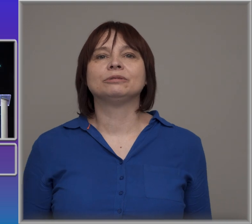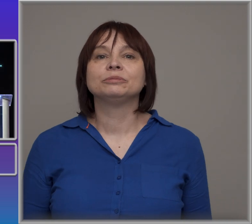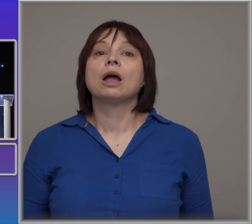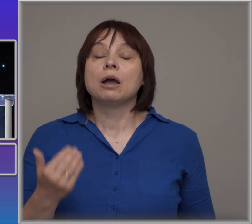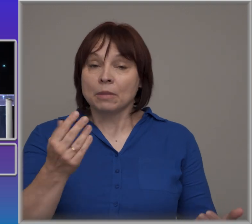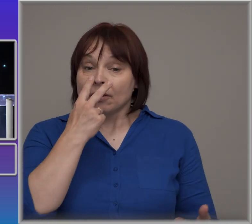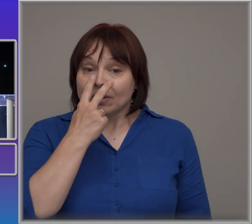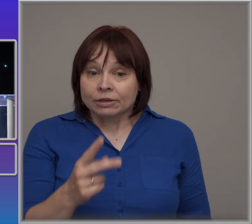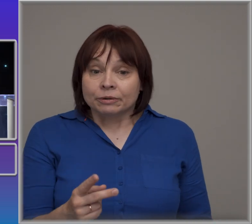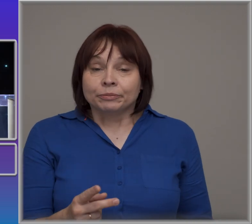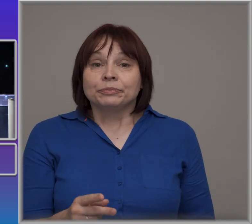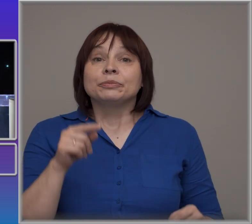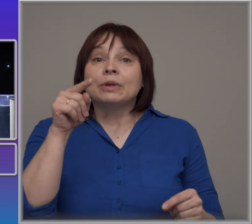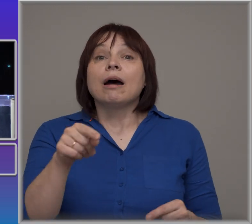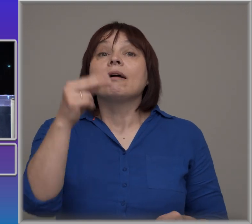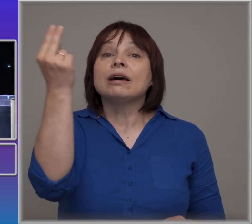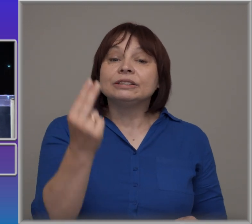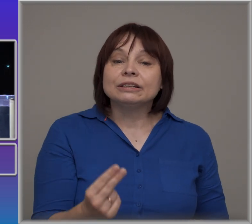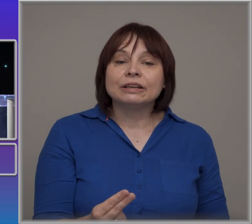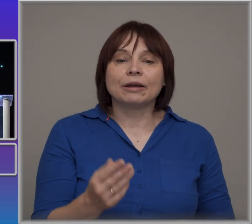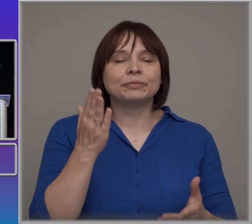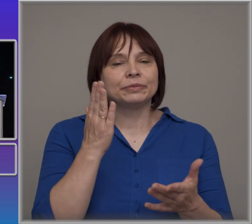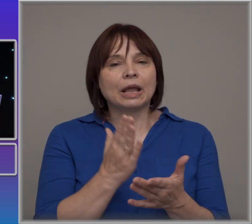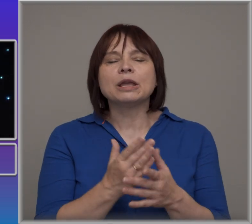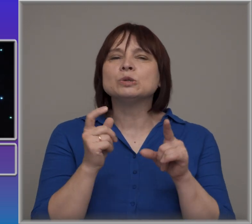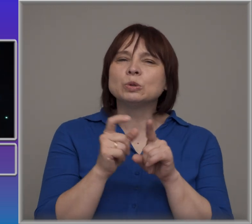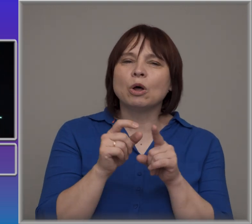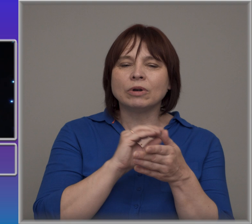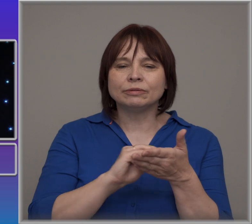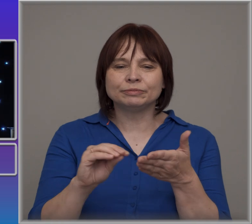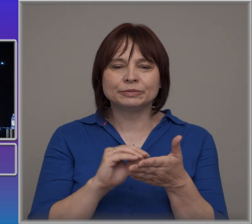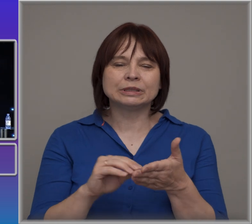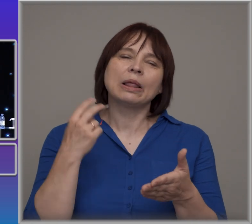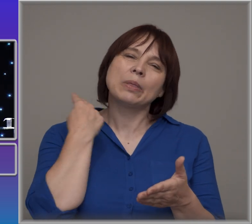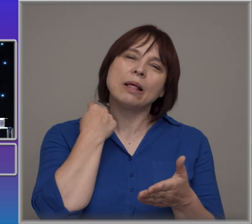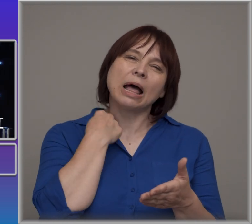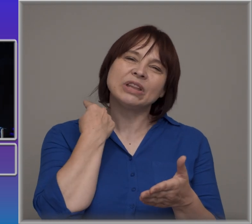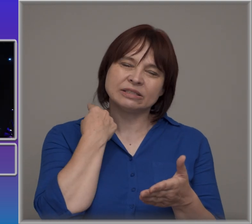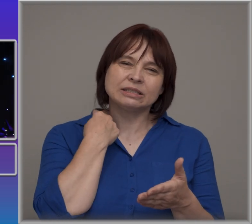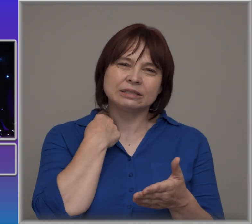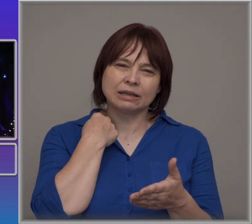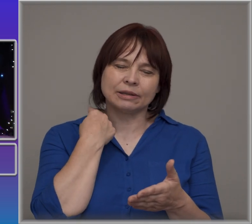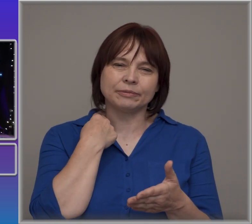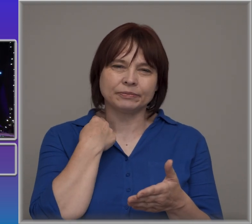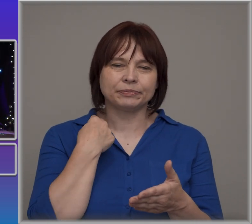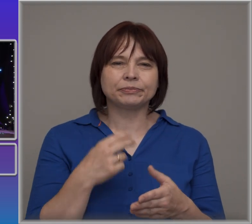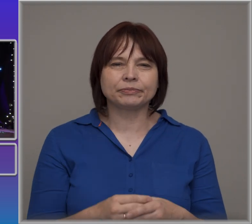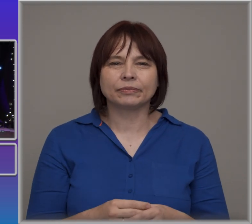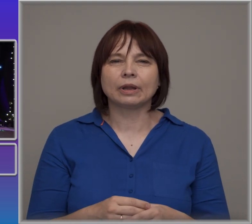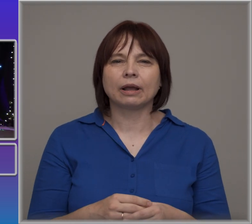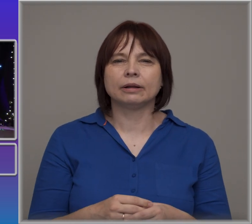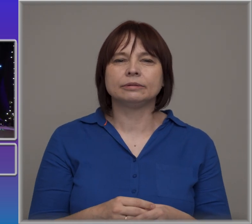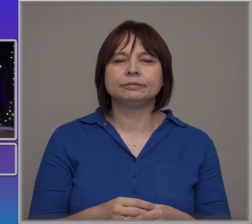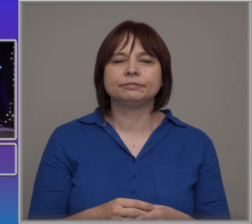труд. Бог не обесценивает никакую работу. Любая работа для Бога очень важна, потому что это есть